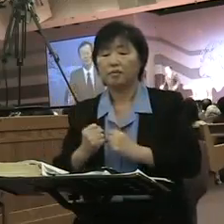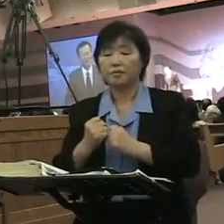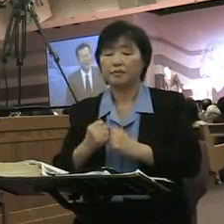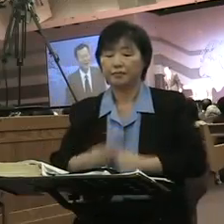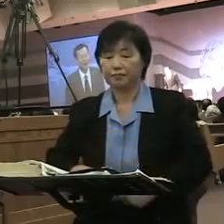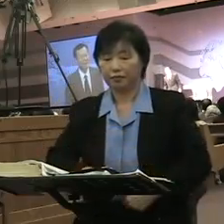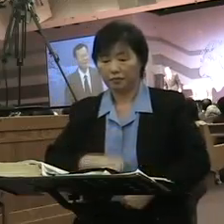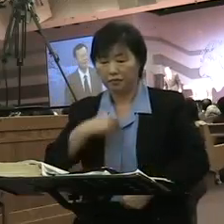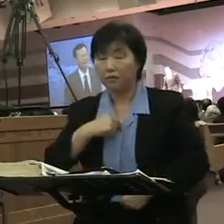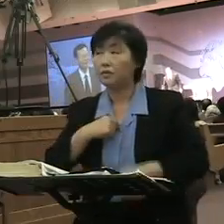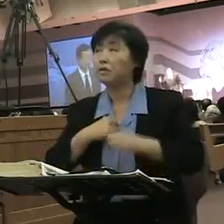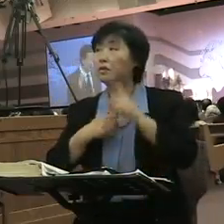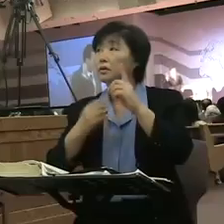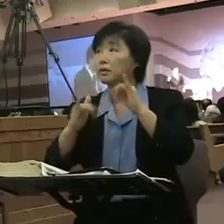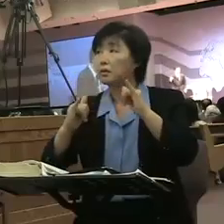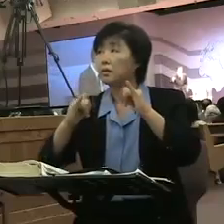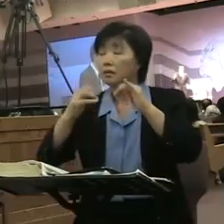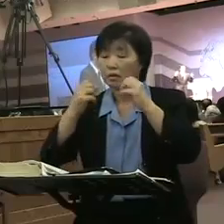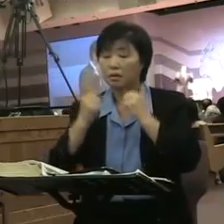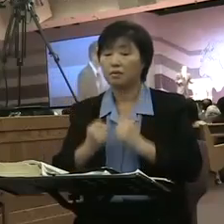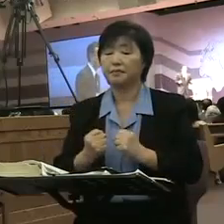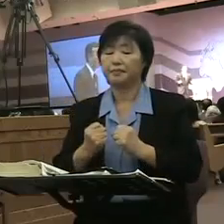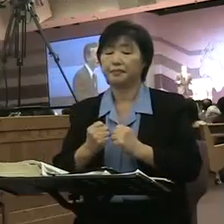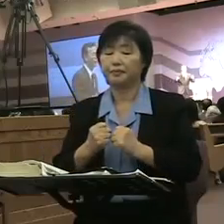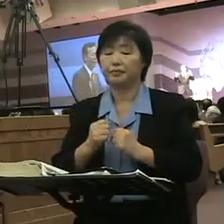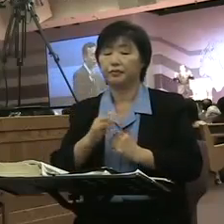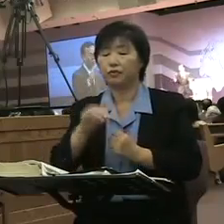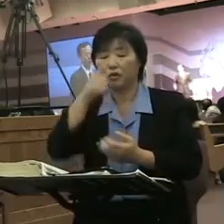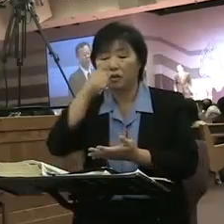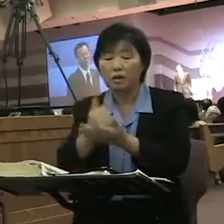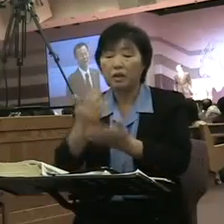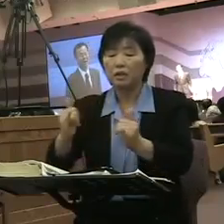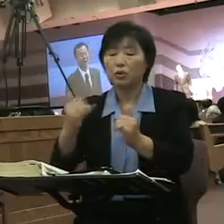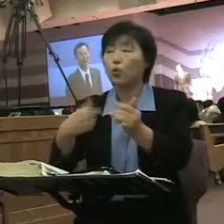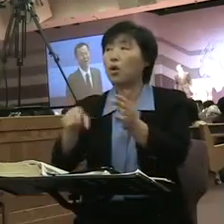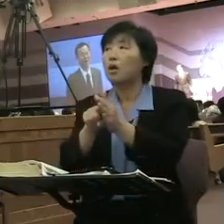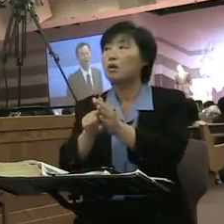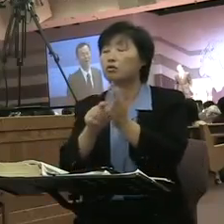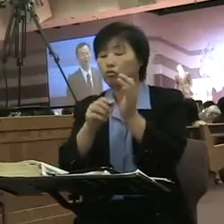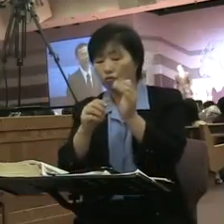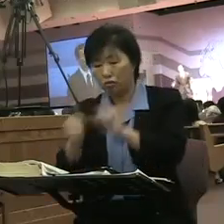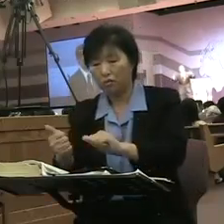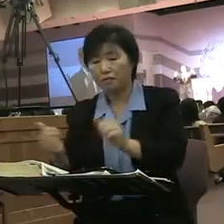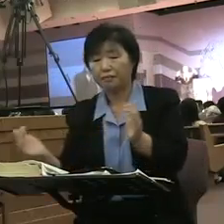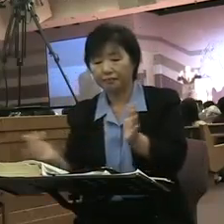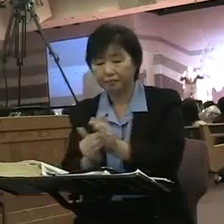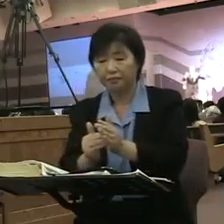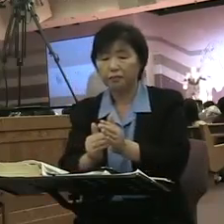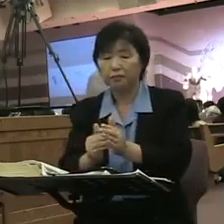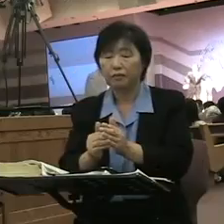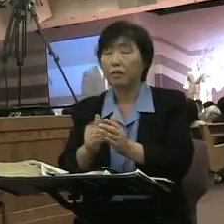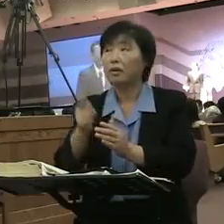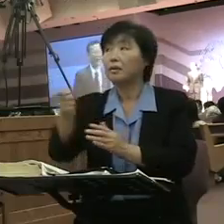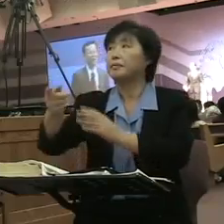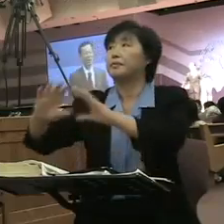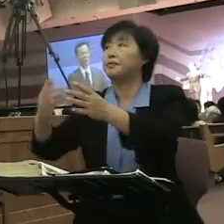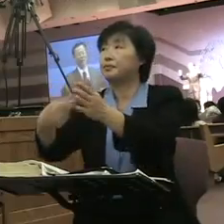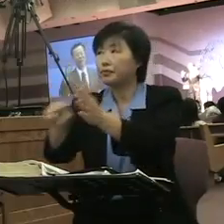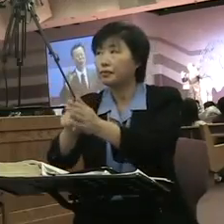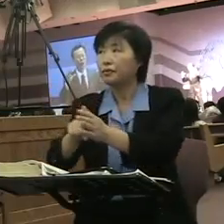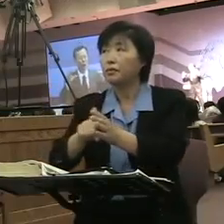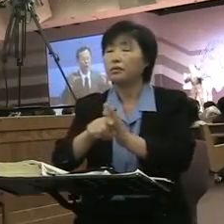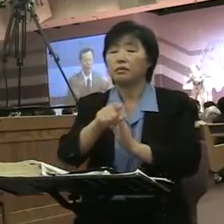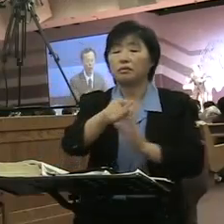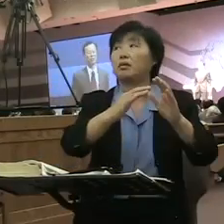의인이 계십니다. 이 의인이 우리 죄인들을 위해 죽으셨습니다. 저 나라를 위해 죽으셨습니다.